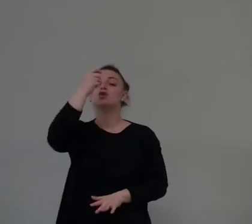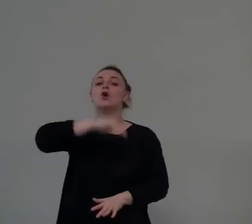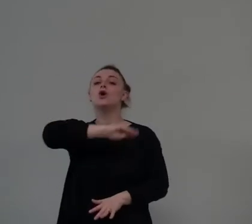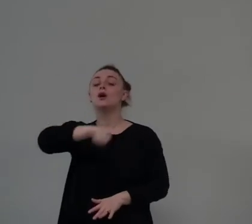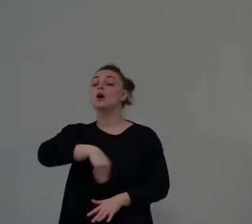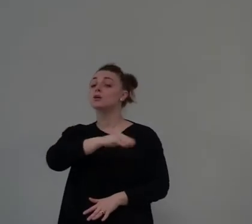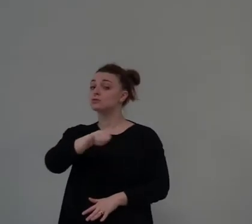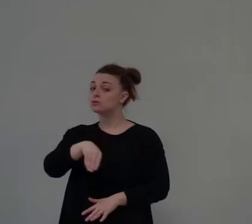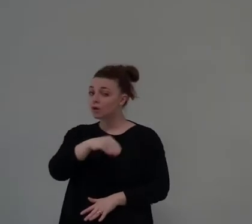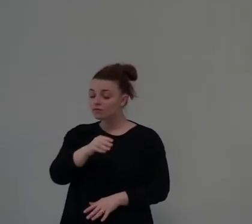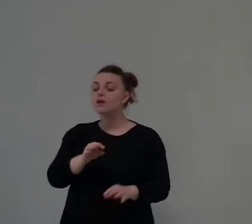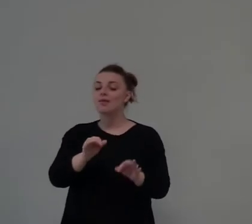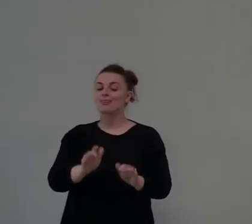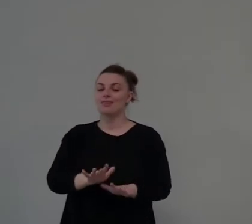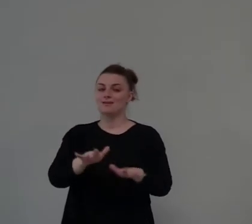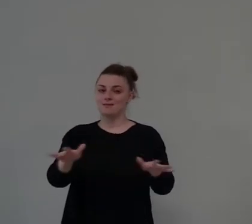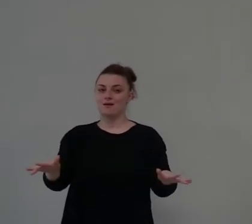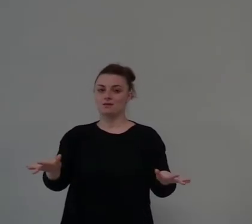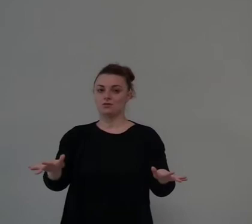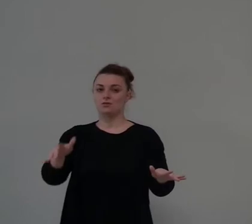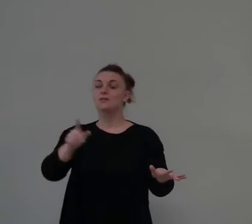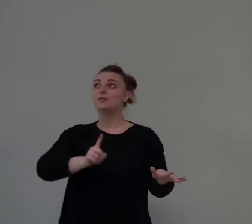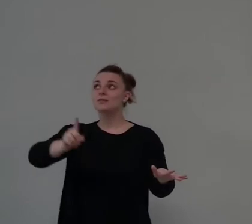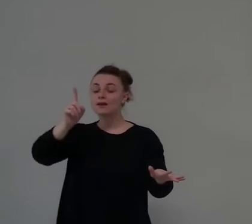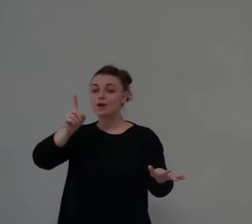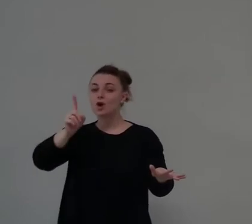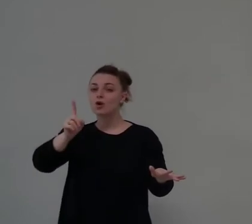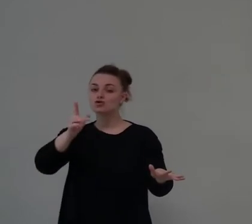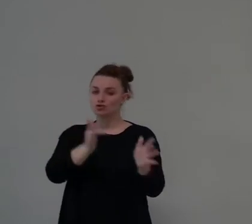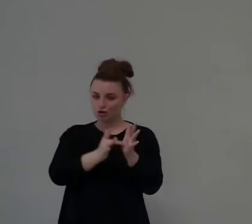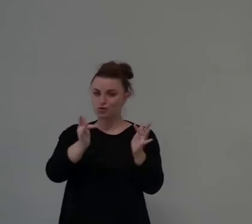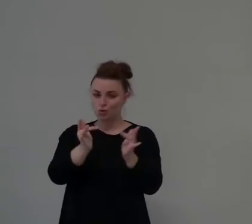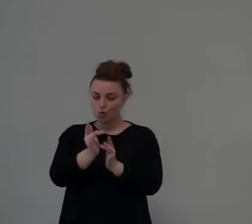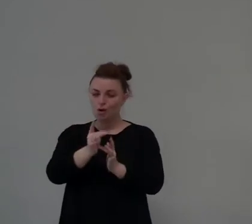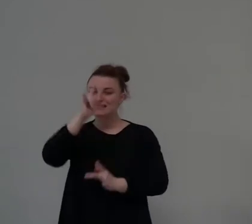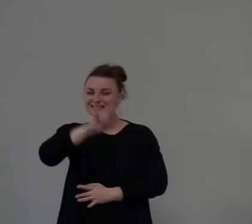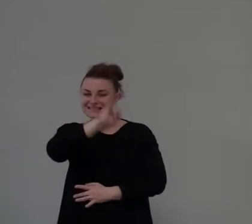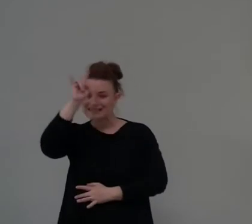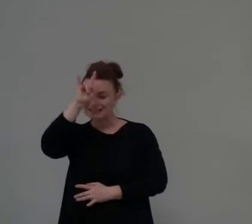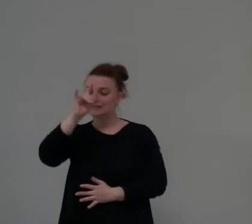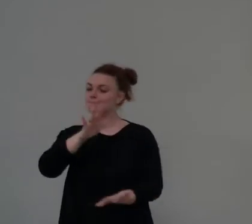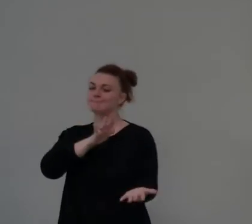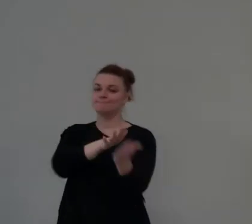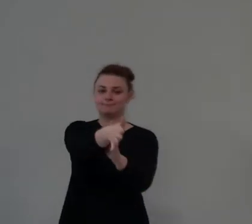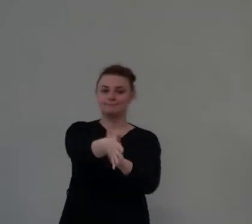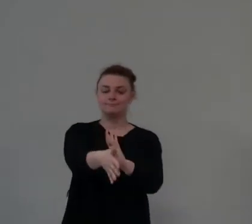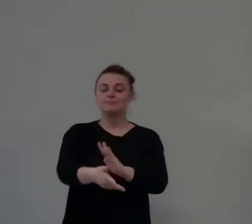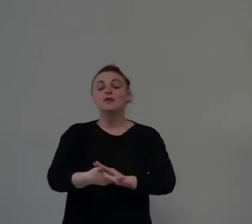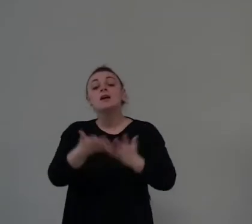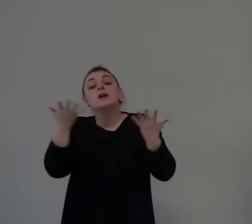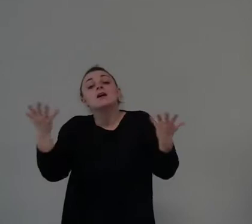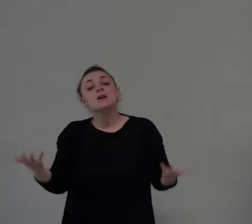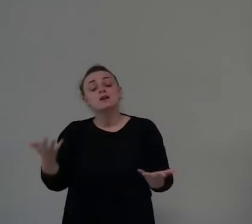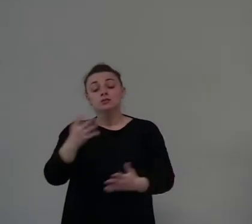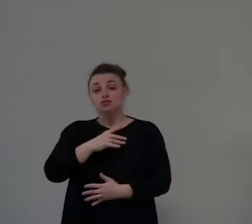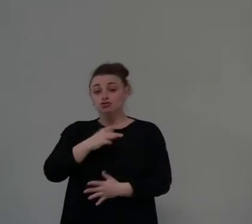deserto Gesù, Dio, ha vinto Satana. Se Gesù avesse ceduto e avesse perso in